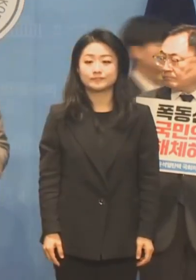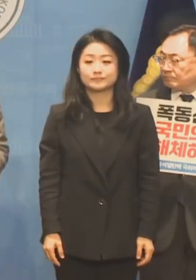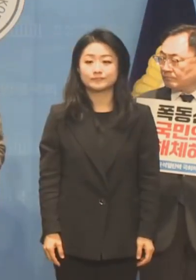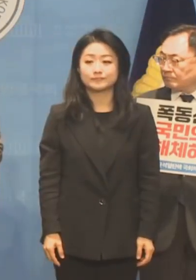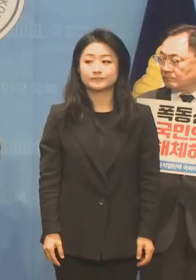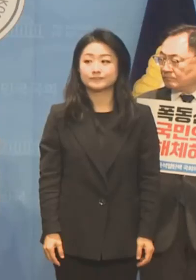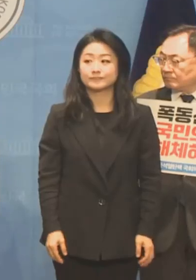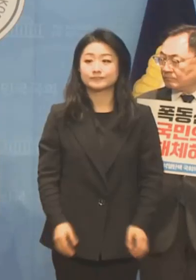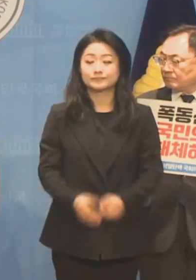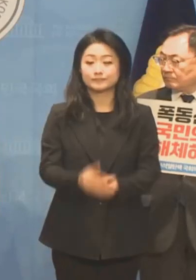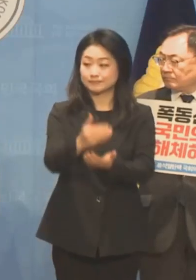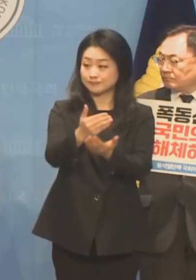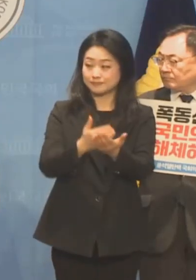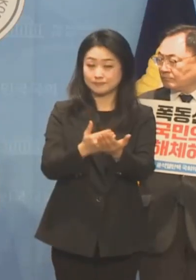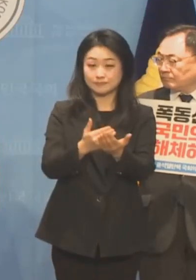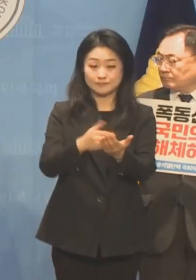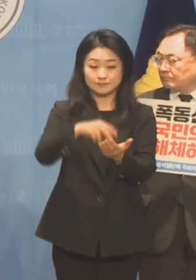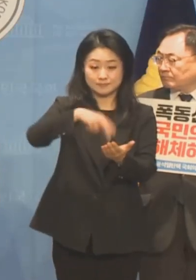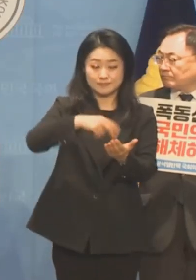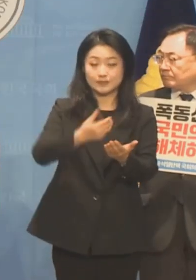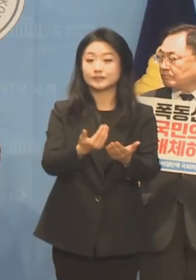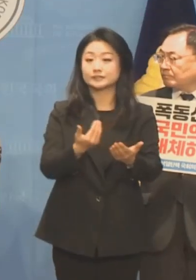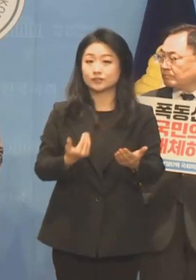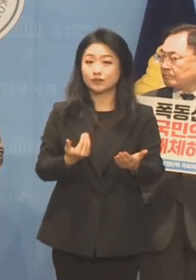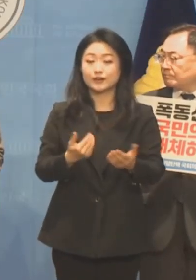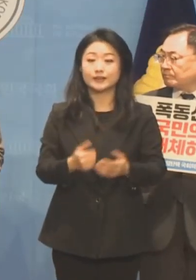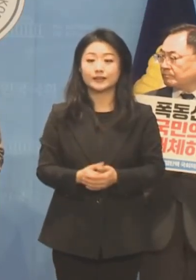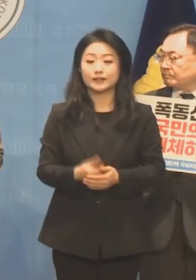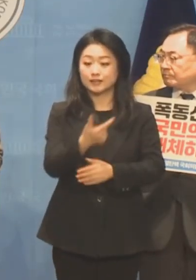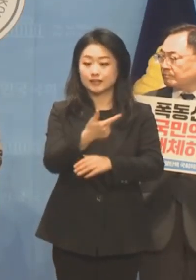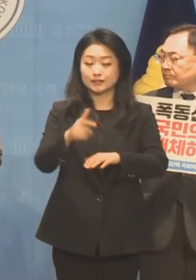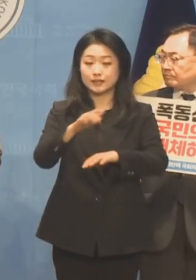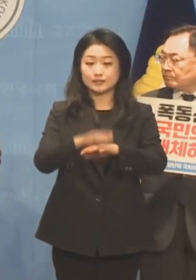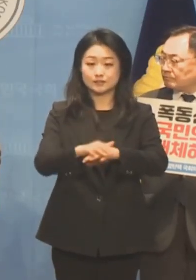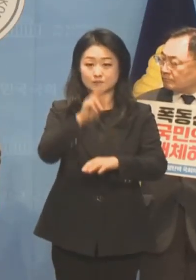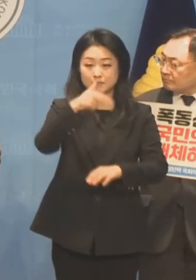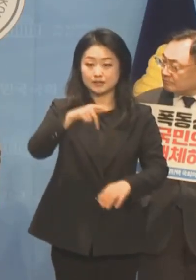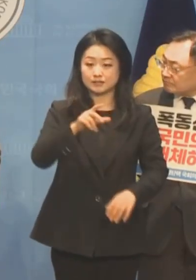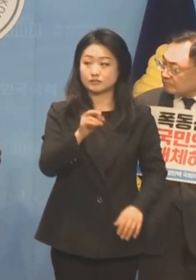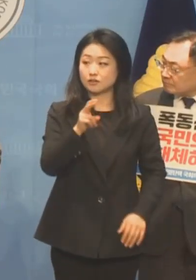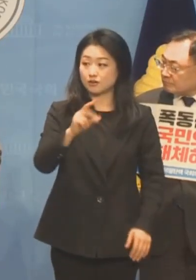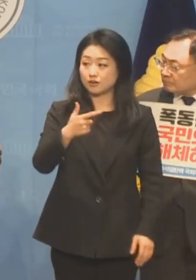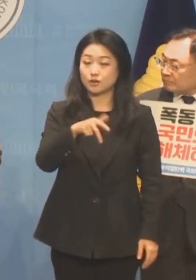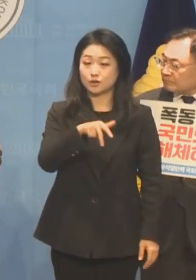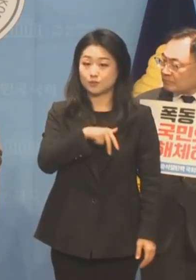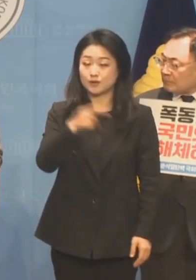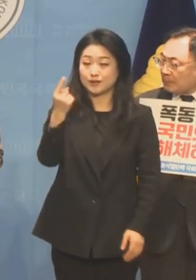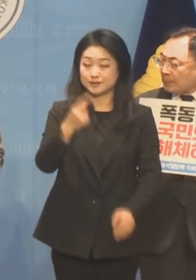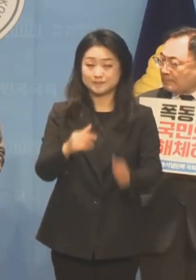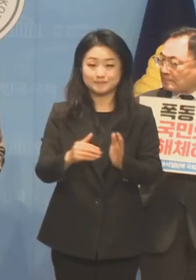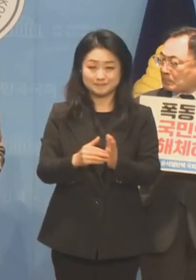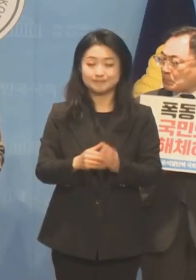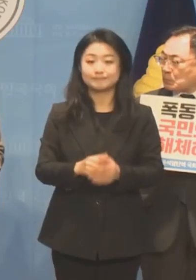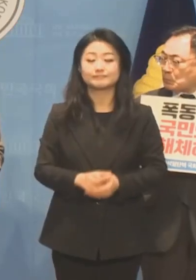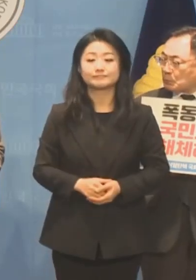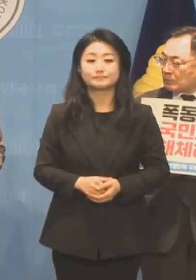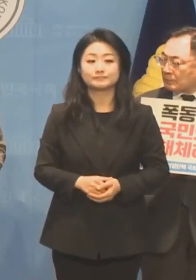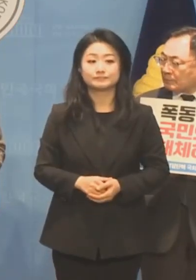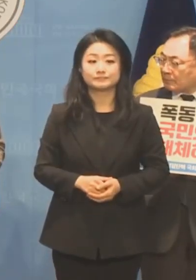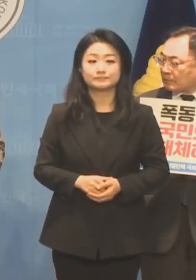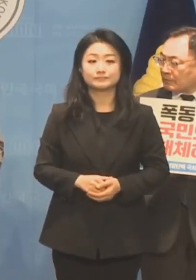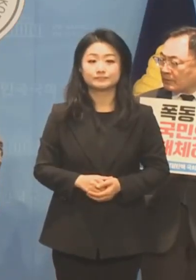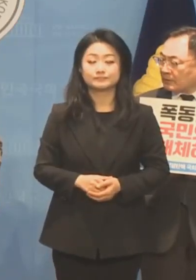예, 기자회견문 낭독 전에 지금 대전 대덕구의 박정현 의원님 오셨습니다. 예, 고맙습니다.